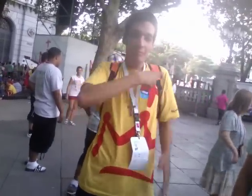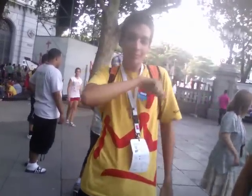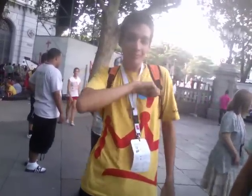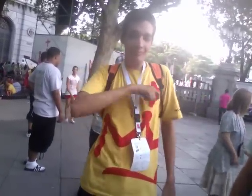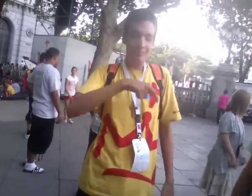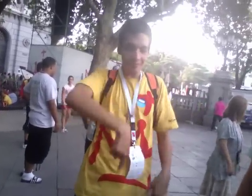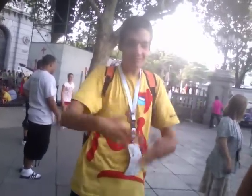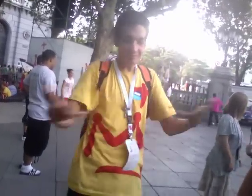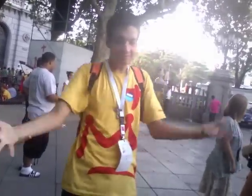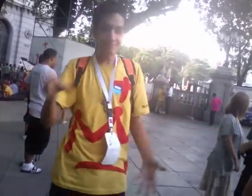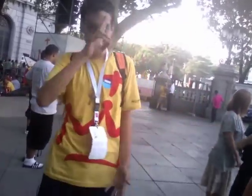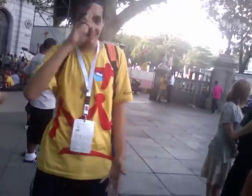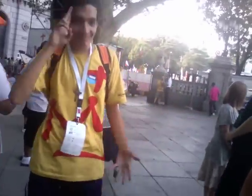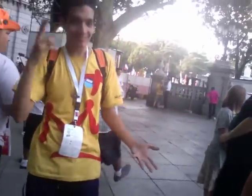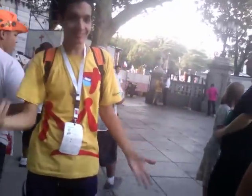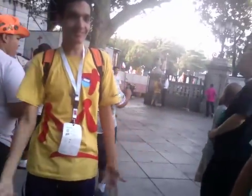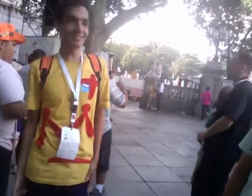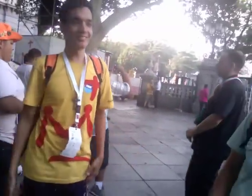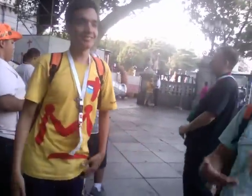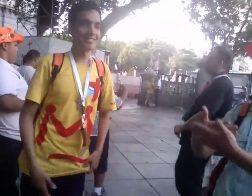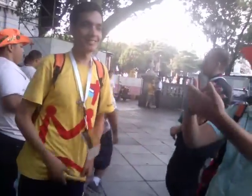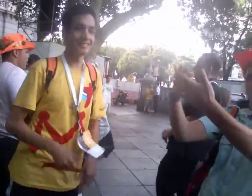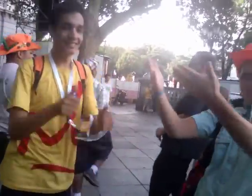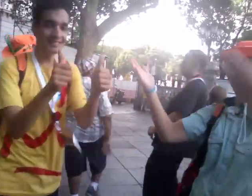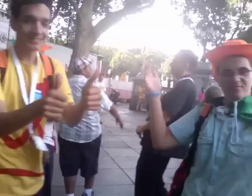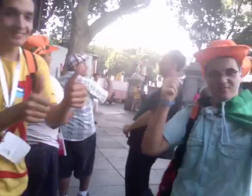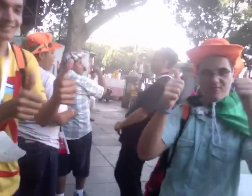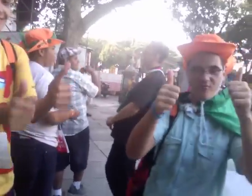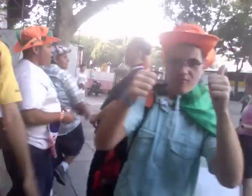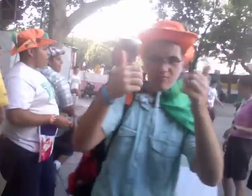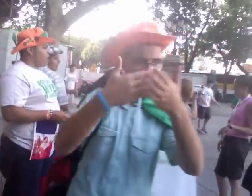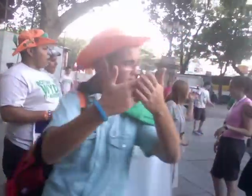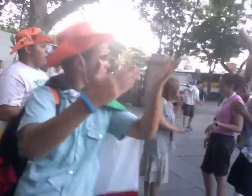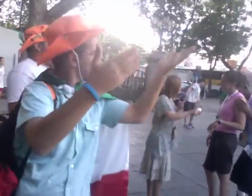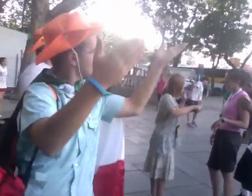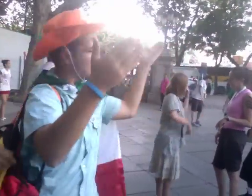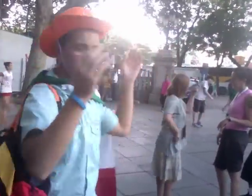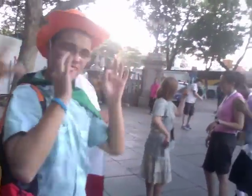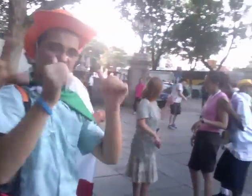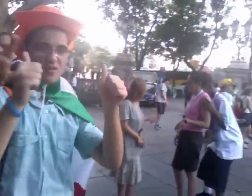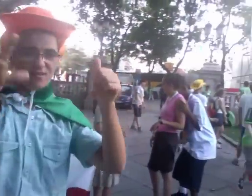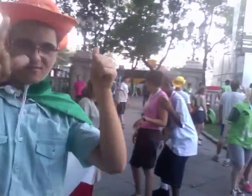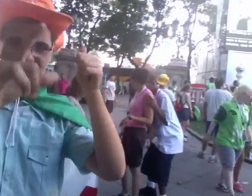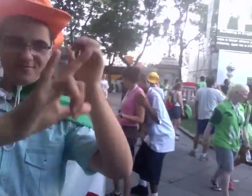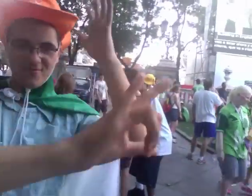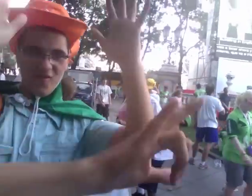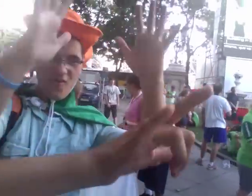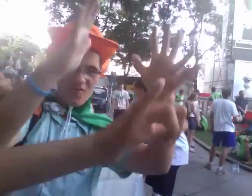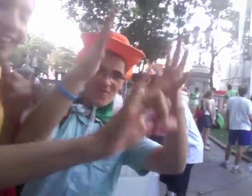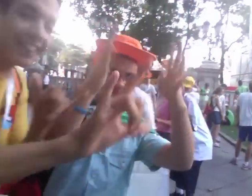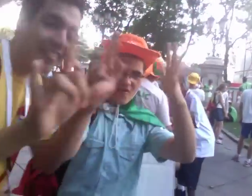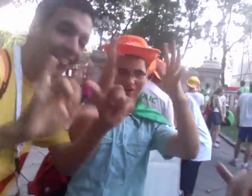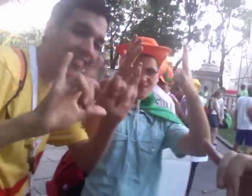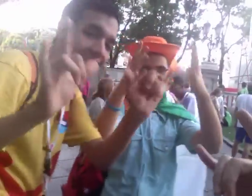vamos a escuchar ahora mismo para interpretar la orquesta y el coro de la zona de Jota? Bueno, la fanfarria que vamos a interpretar es una fanfarria